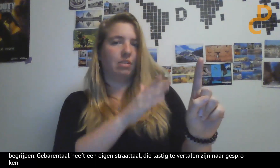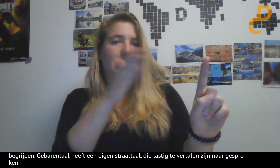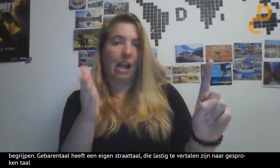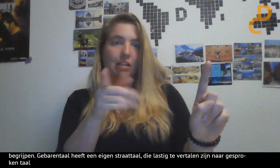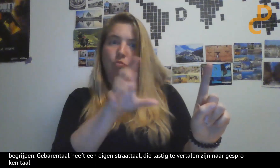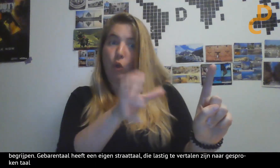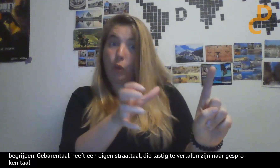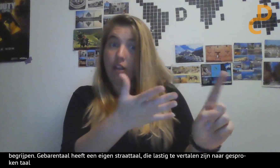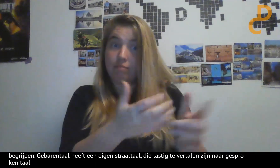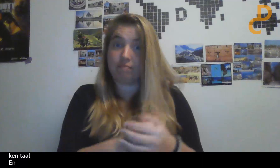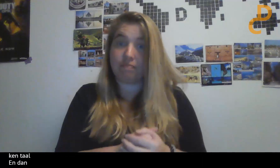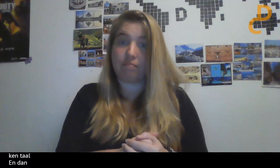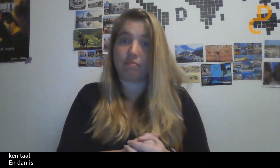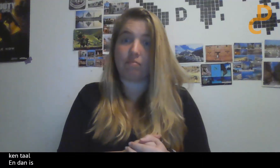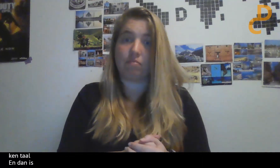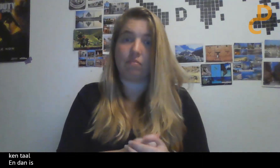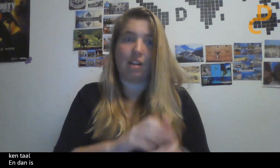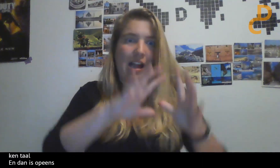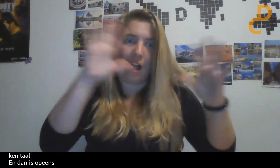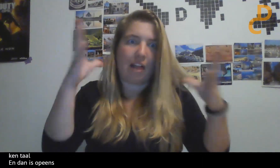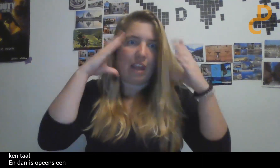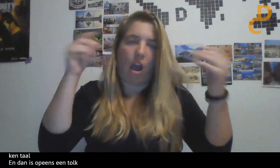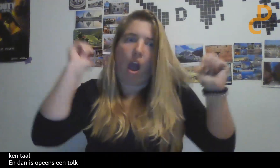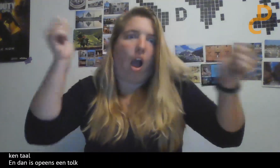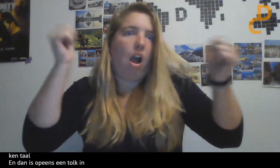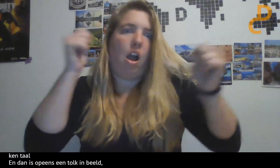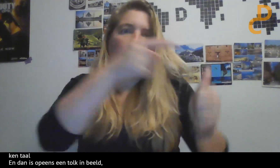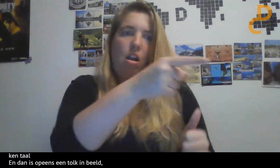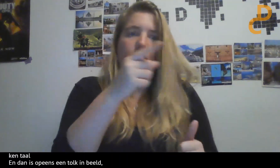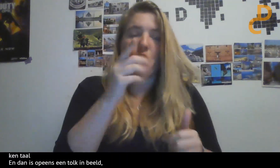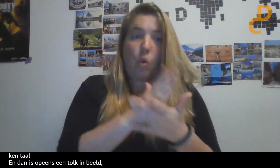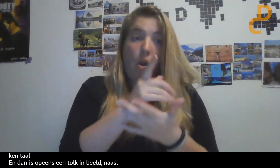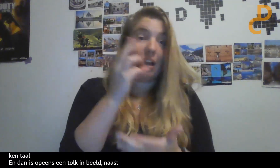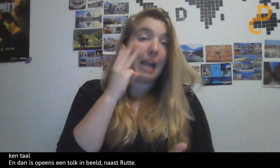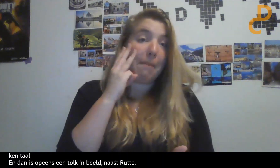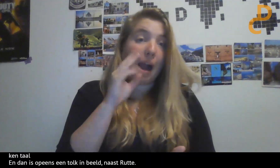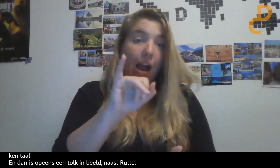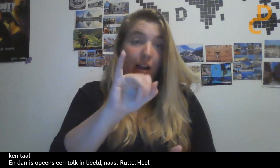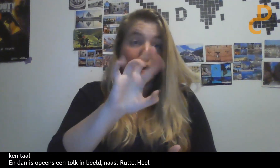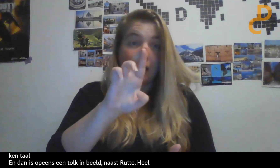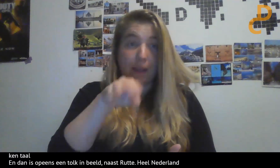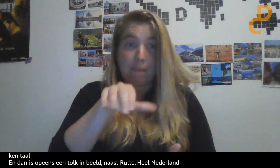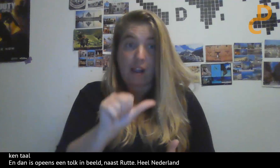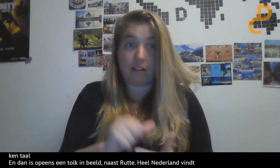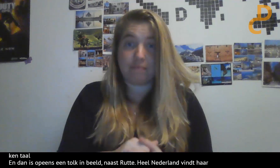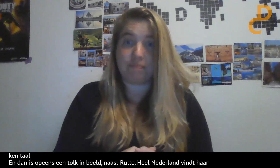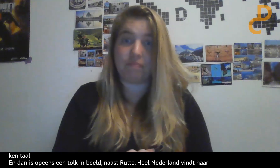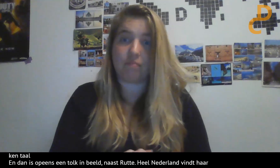En dan is opeens de ene tolk in beeld, naast Rutte. Heel Nederland vindt haar geweldig.